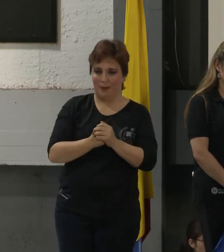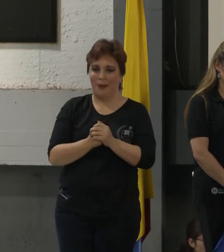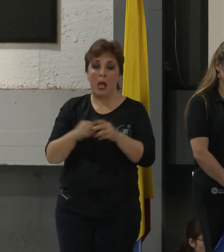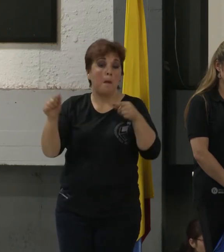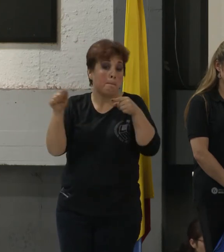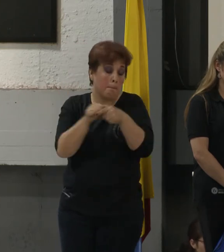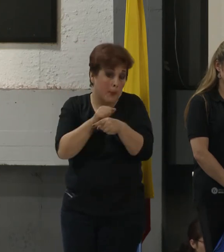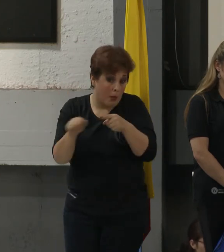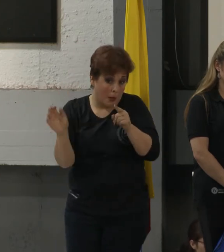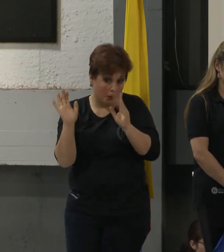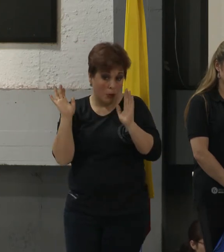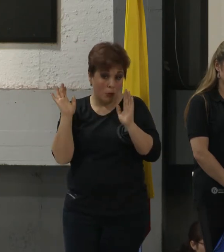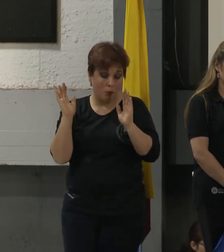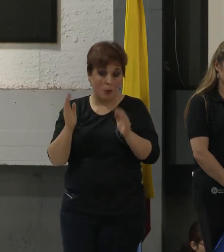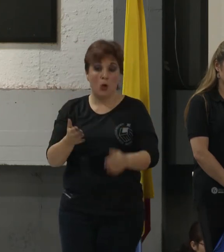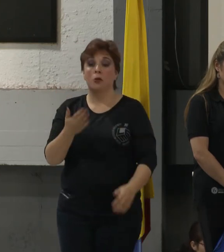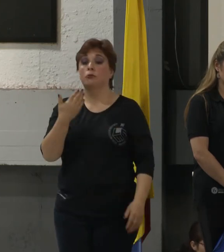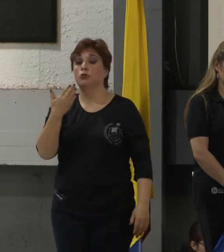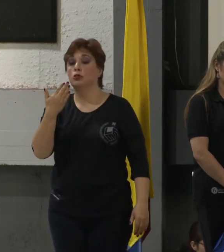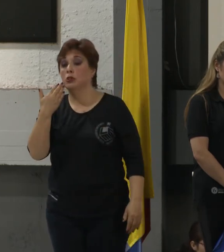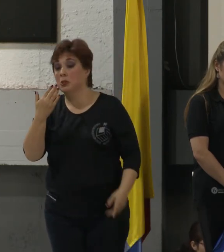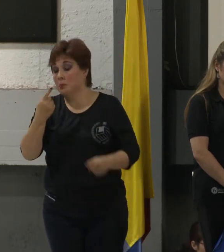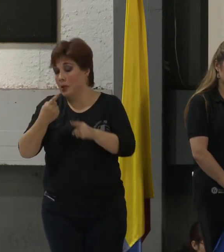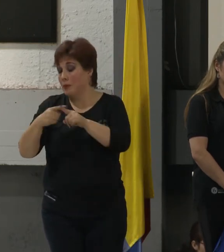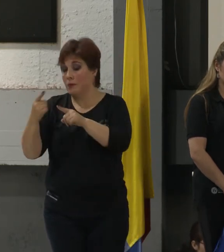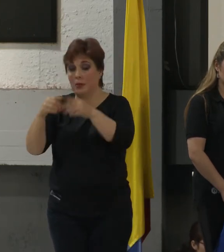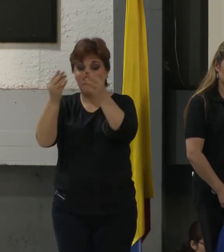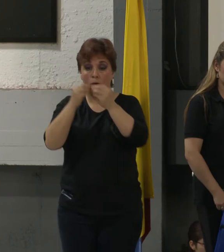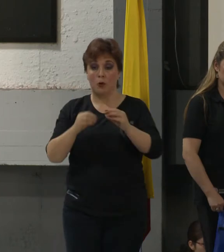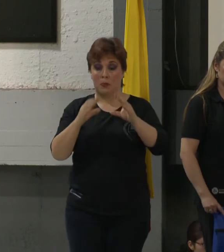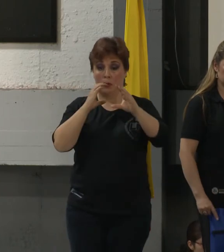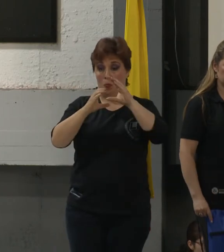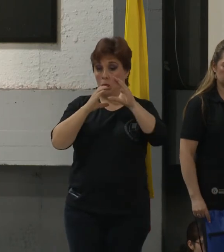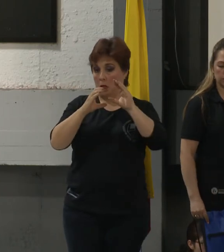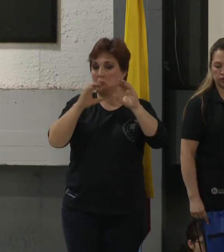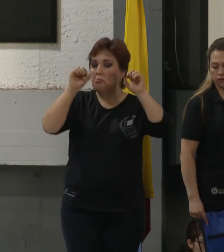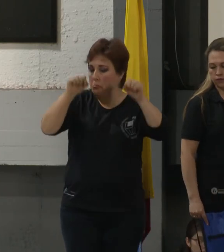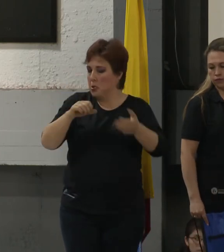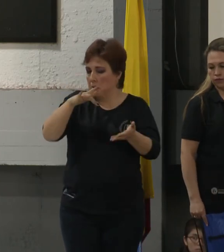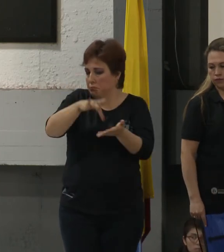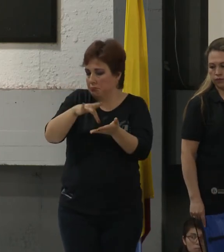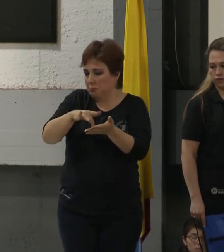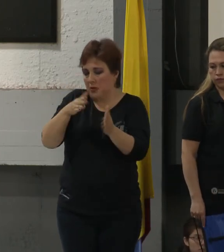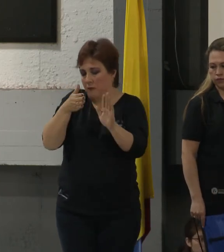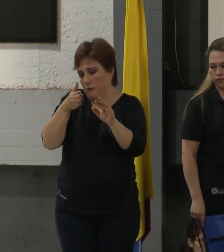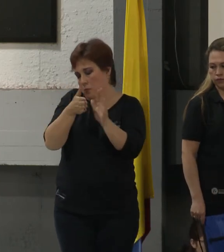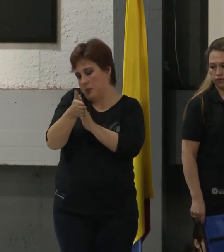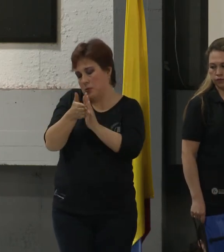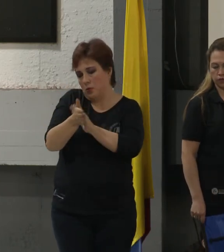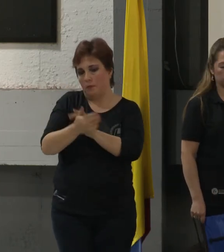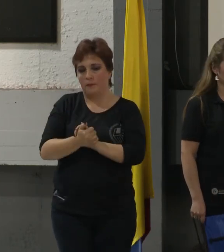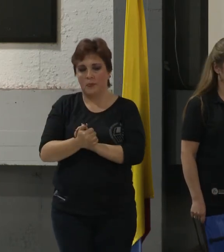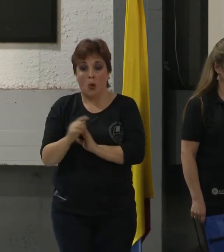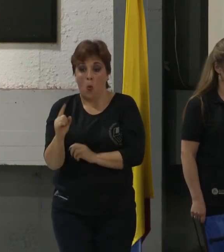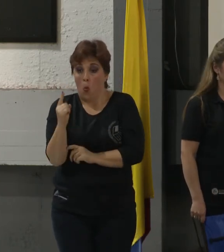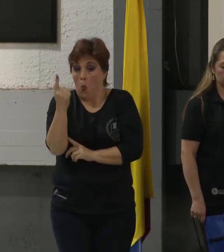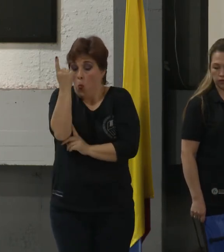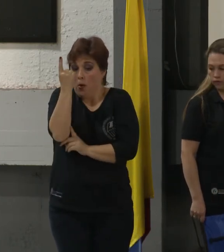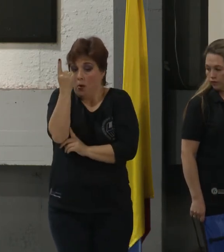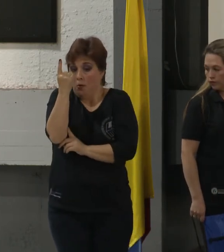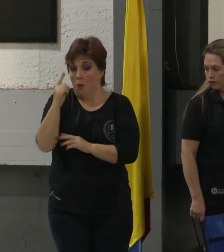útil para ser usado en diferentes medios de comunicación e información único original